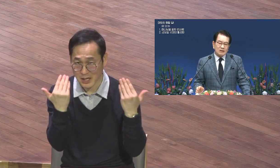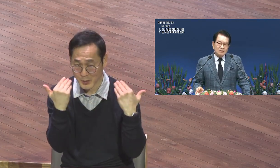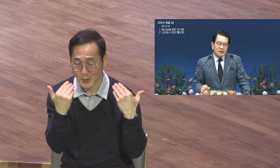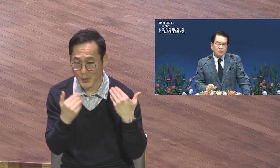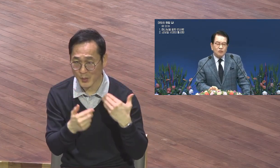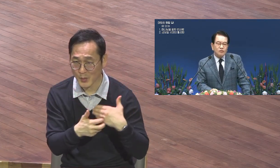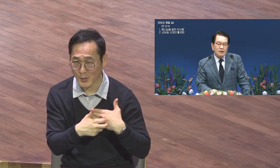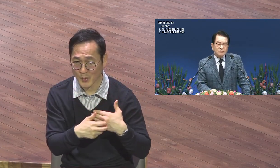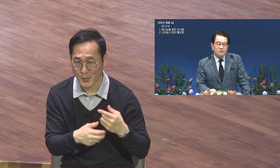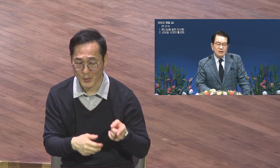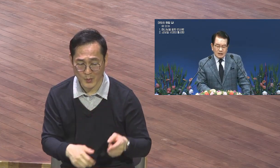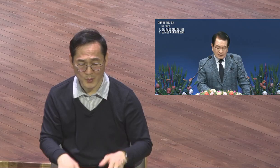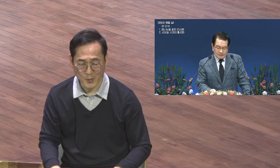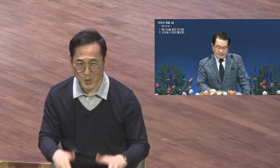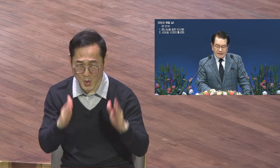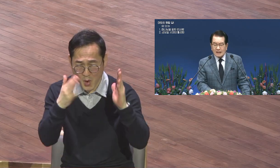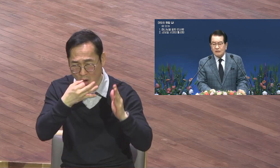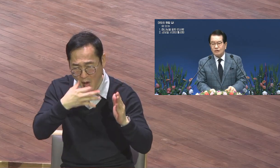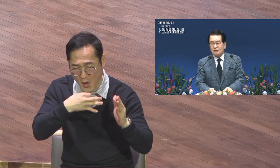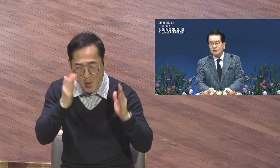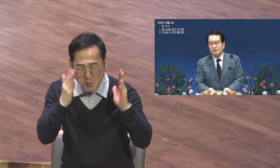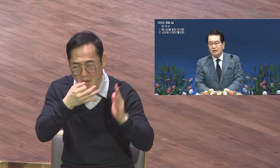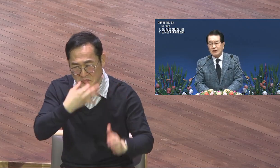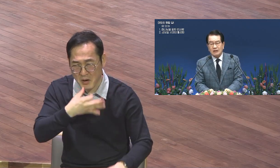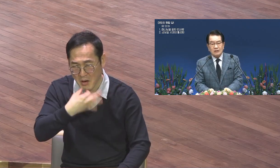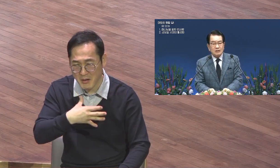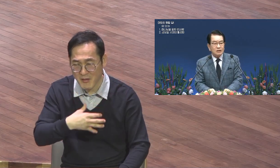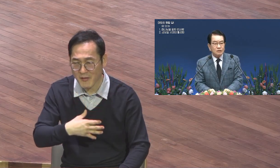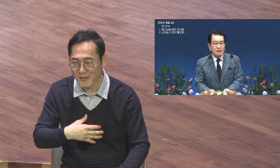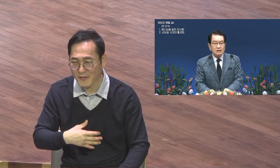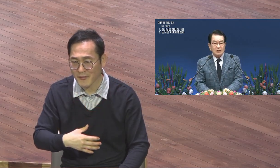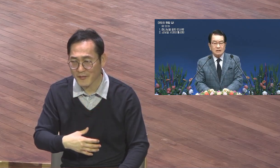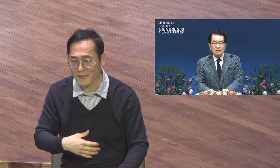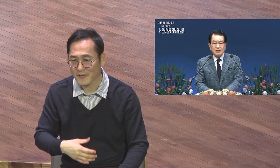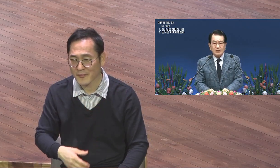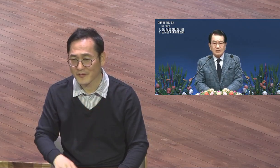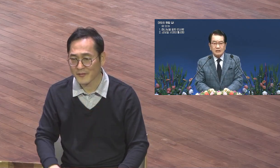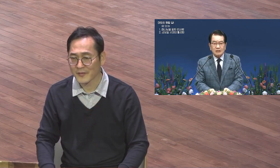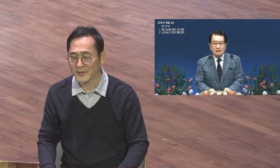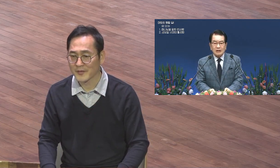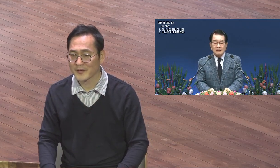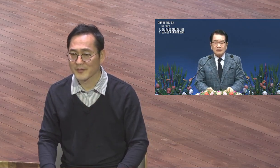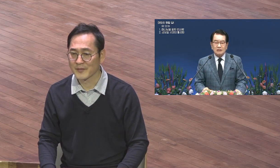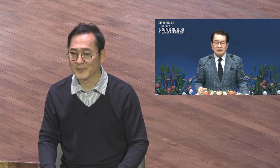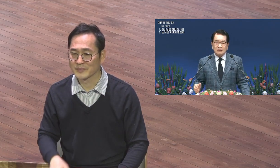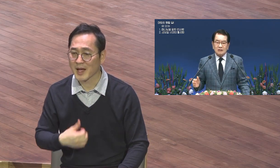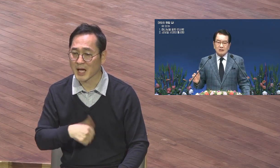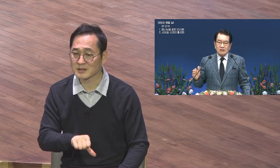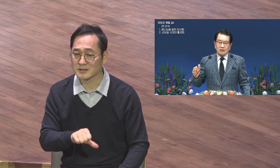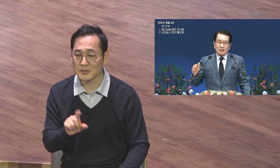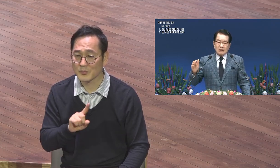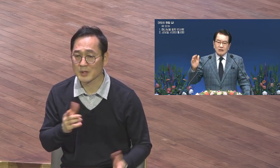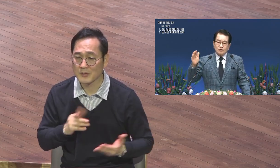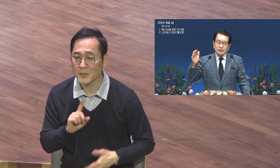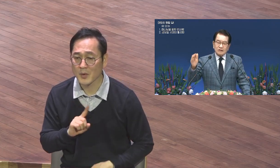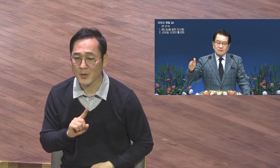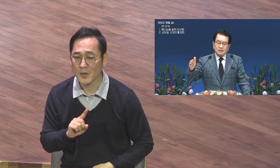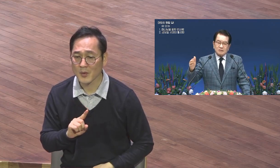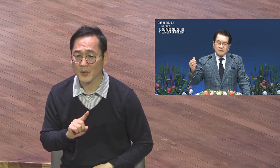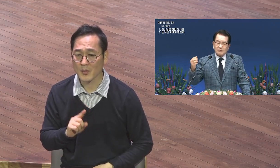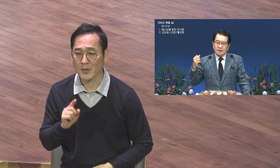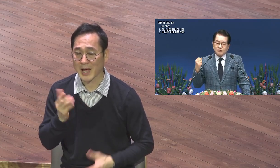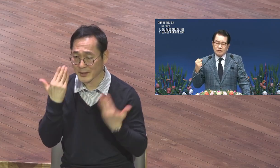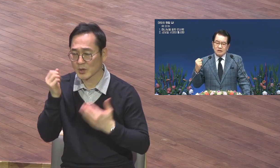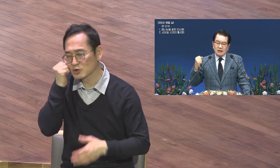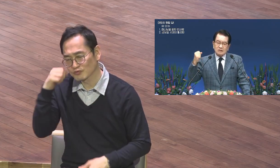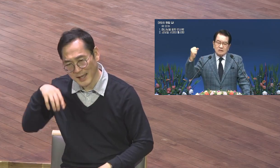다니는데 의과대학 얼마나 공부가 힘듭니까? 한국이나 미국이나 의과대학 다니는데 그 아들이 기숙사에